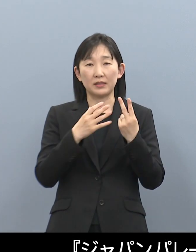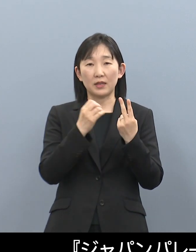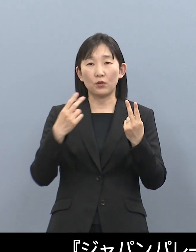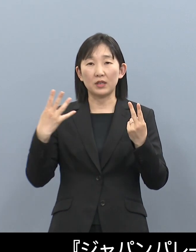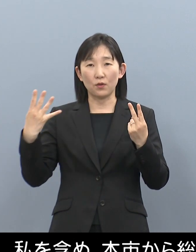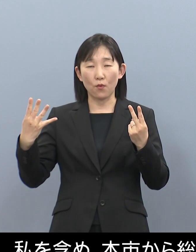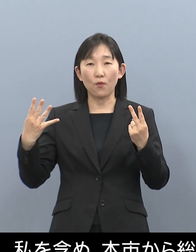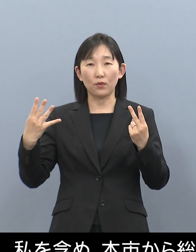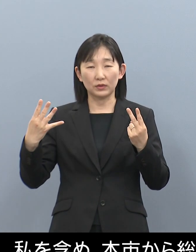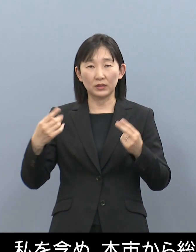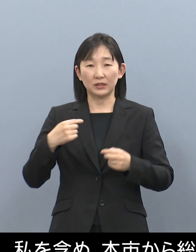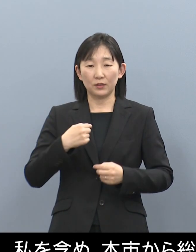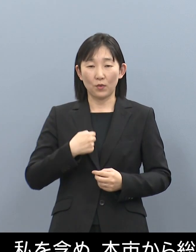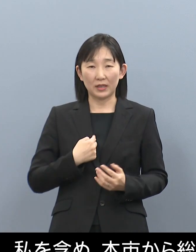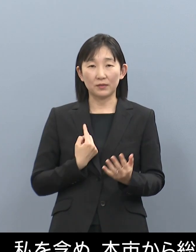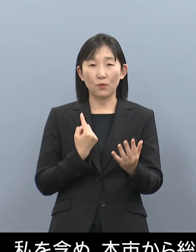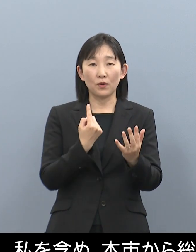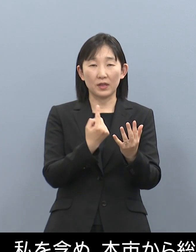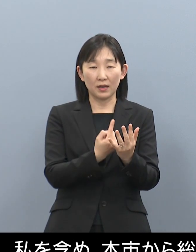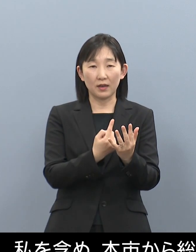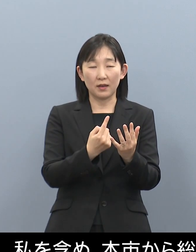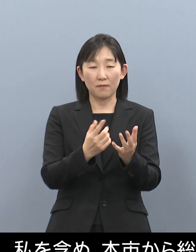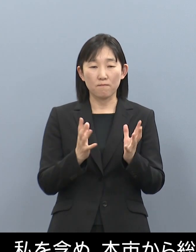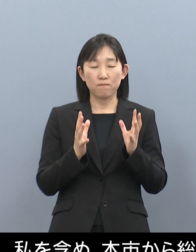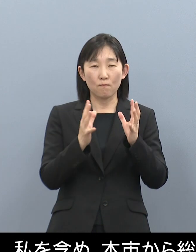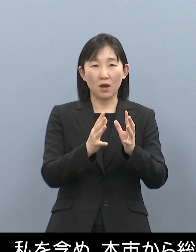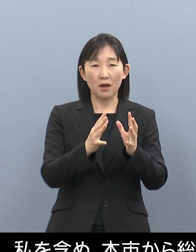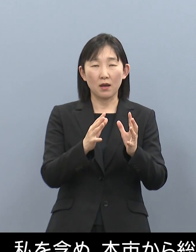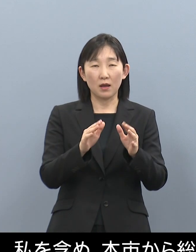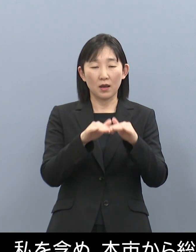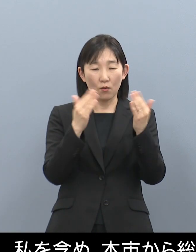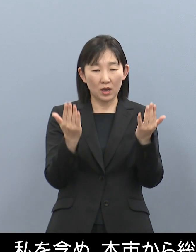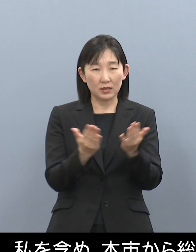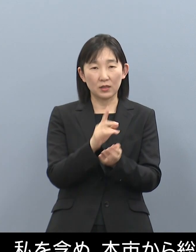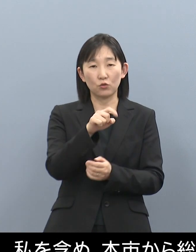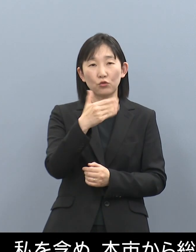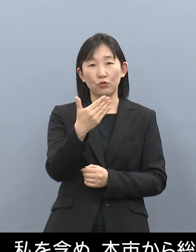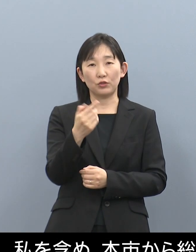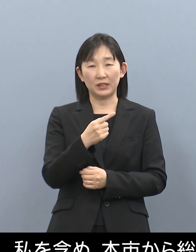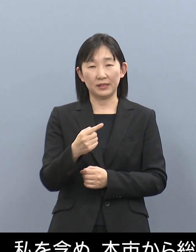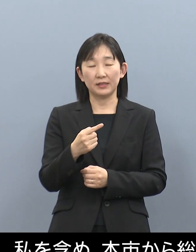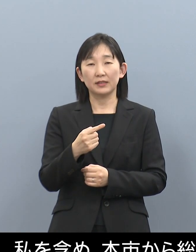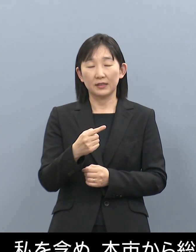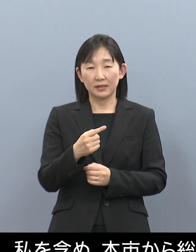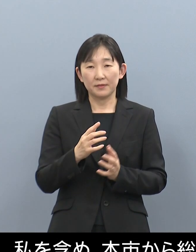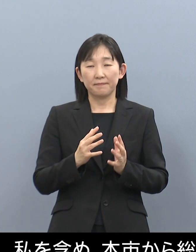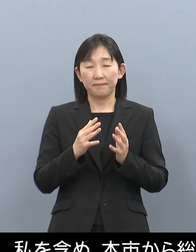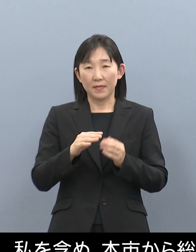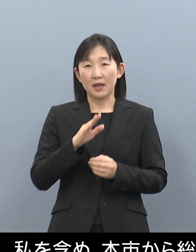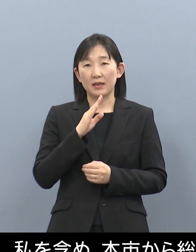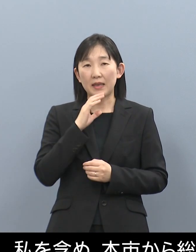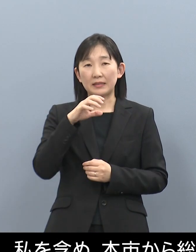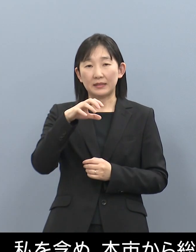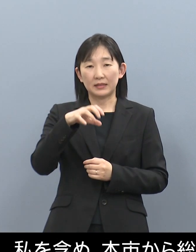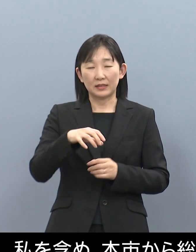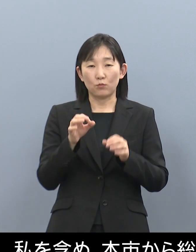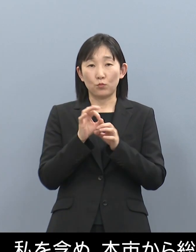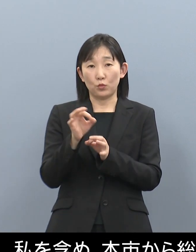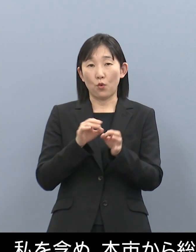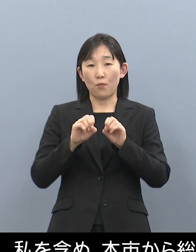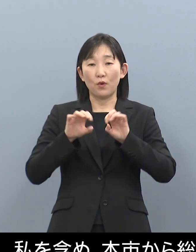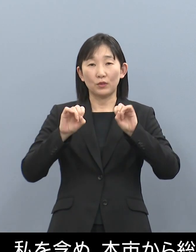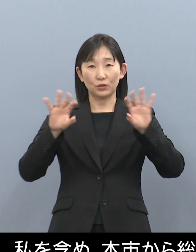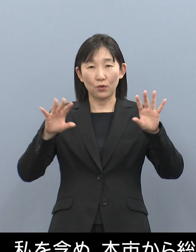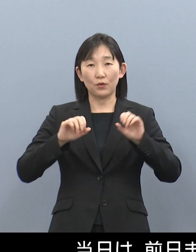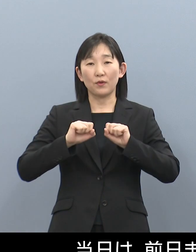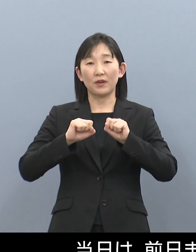2024に、私を含め本市から総勢19名で参加し、現地プロモーションを実施してまいったところでございます